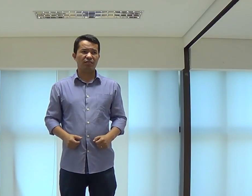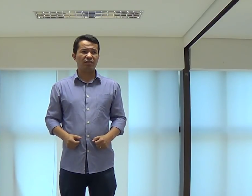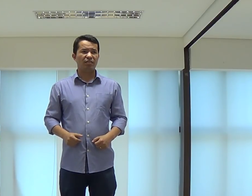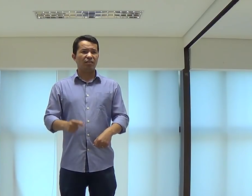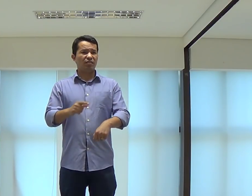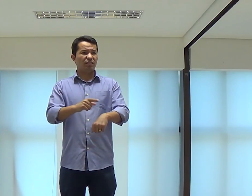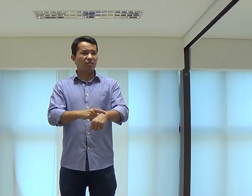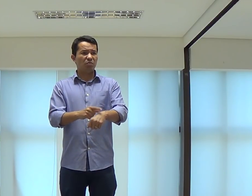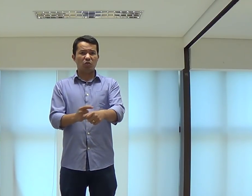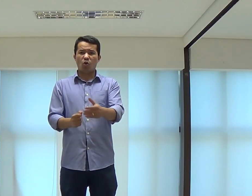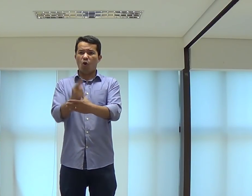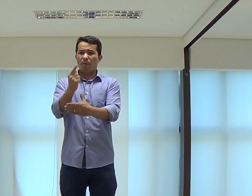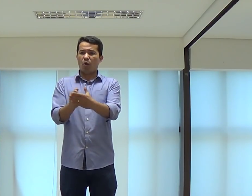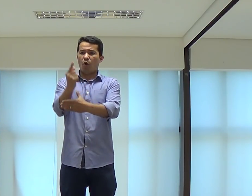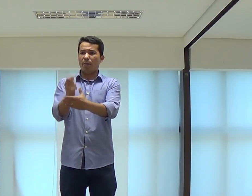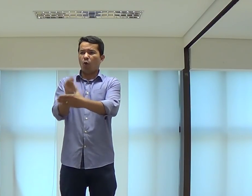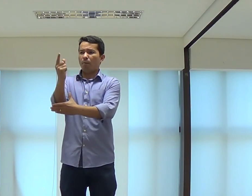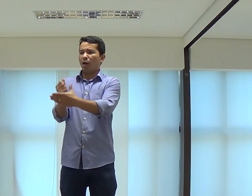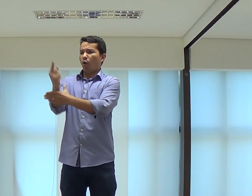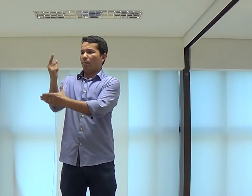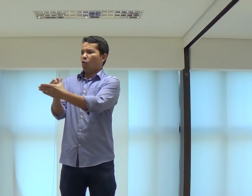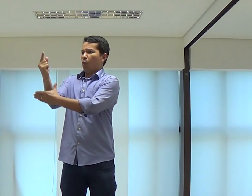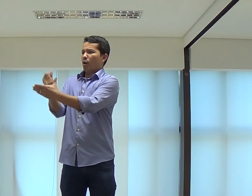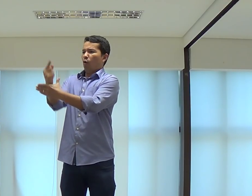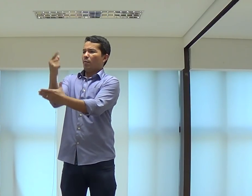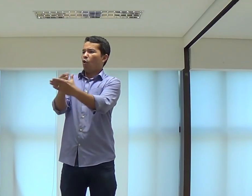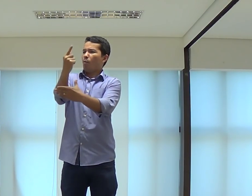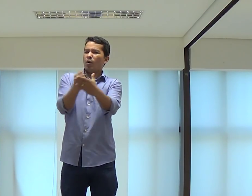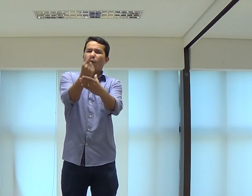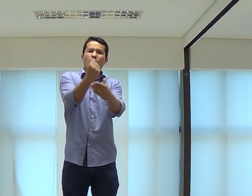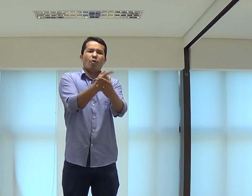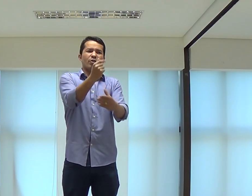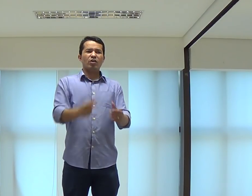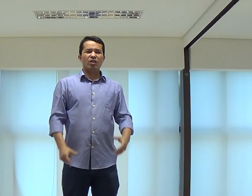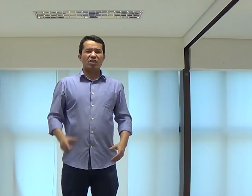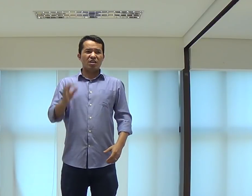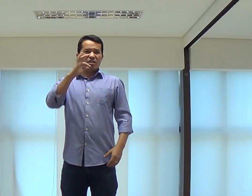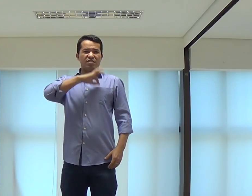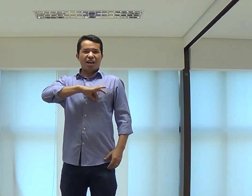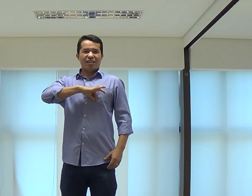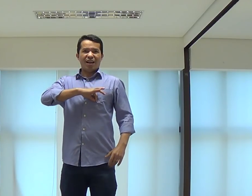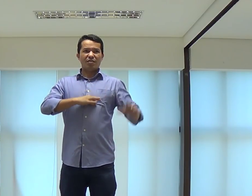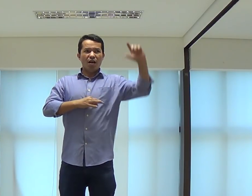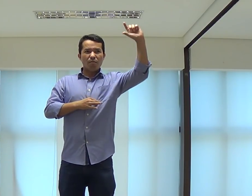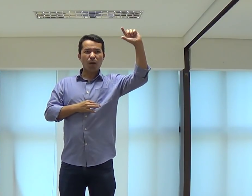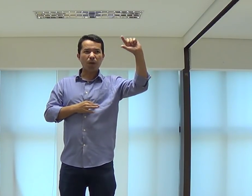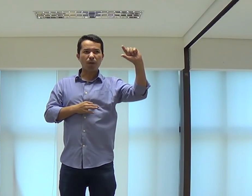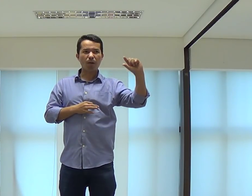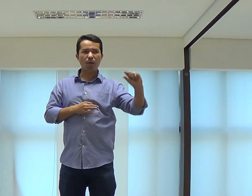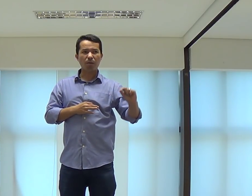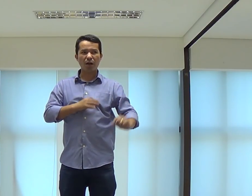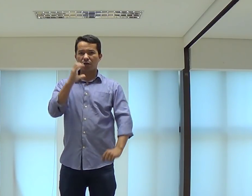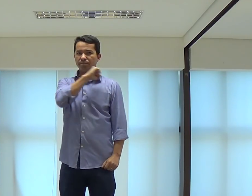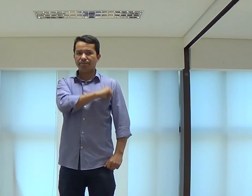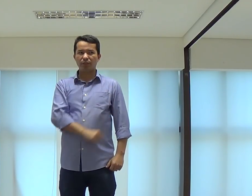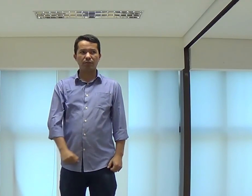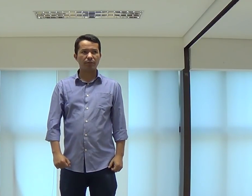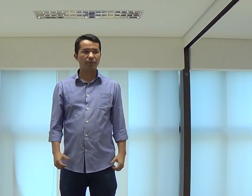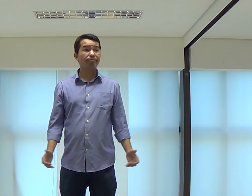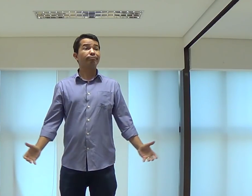festa. Vai ser um tempo de ficar comprando, comprando, comprando, comprando, comprando, comprando coisas. Aí o salário vai diminuindo e